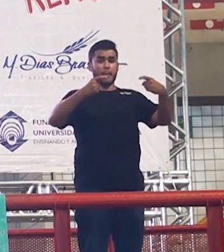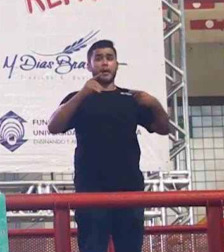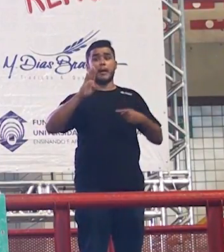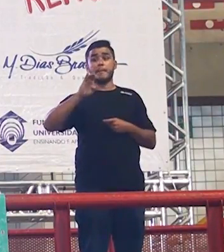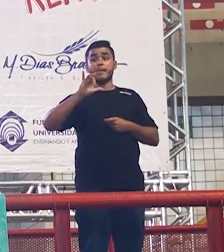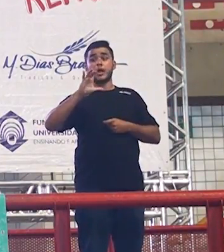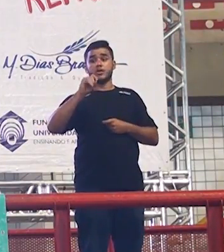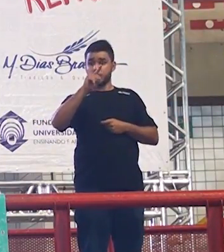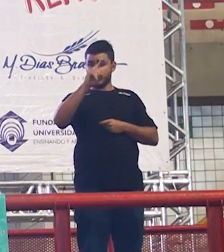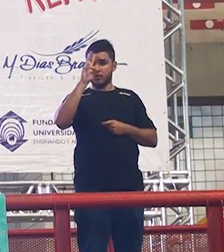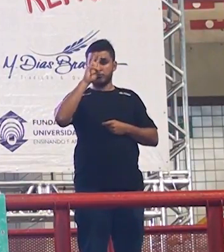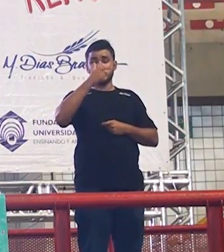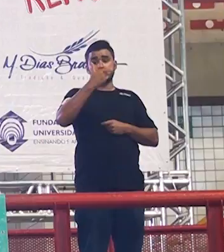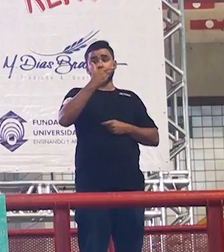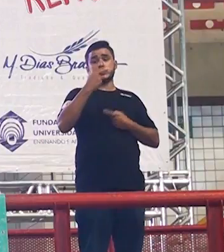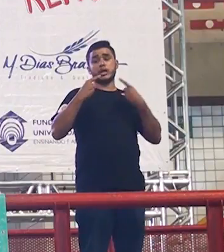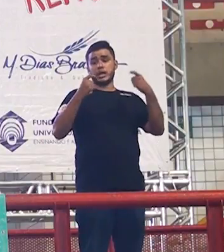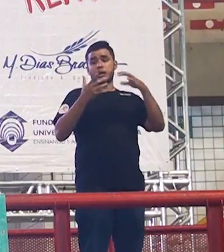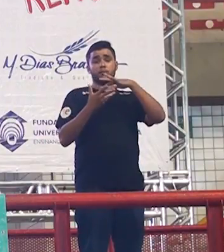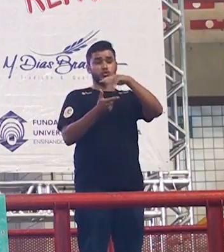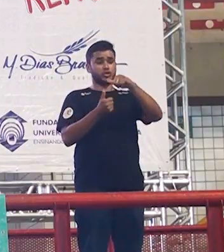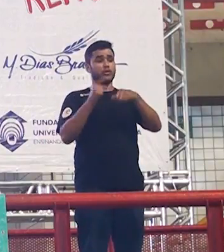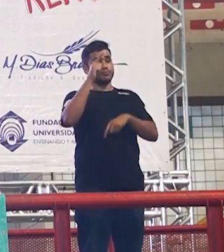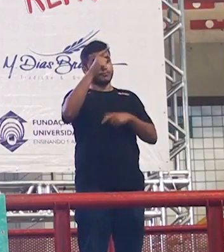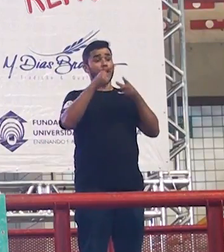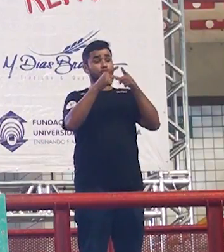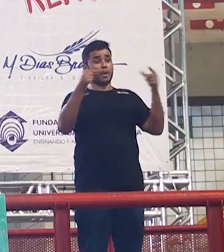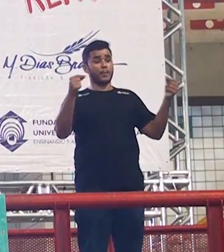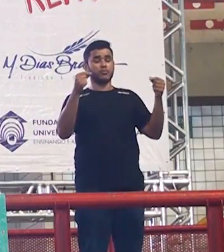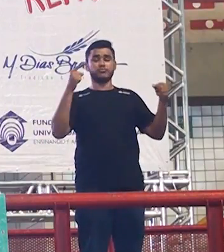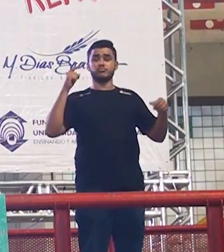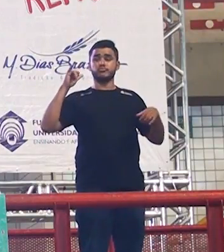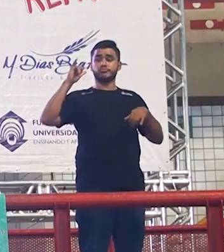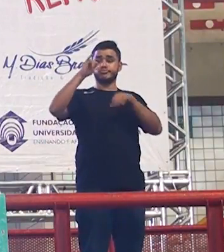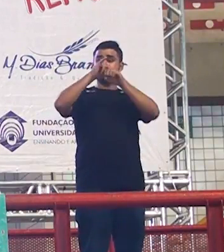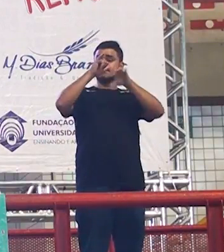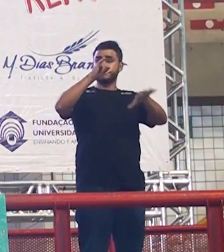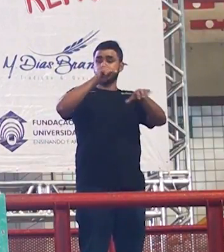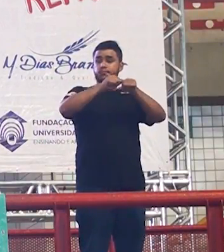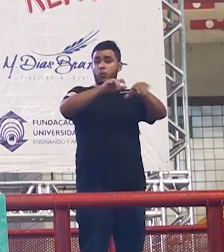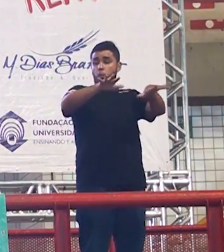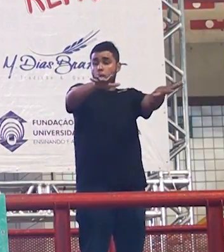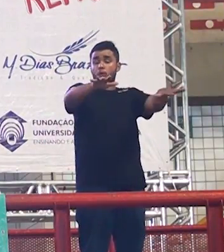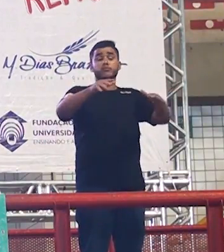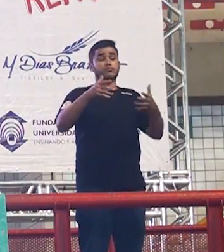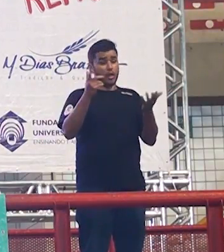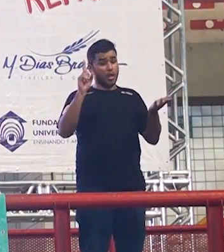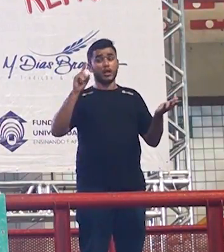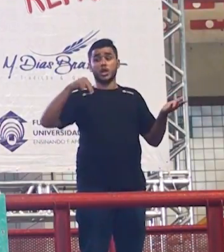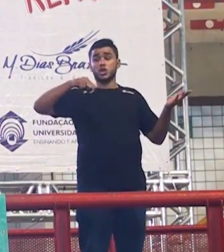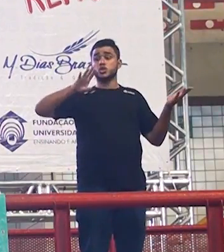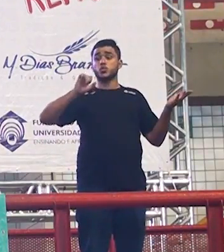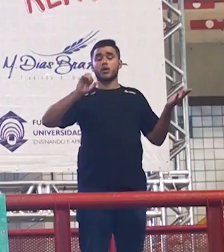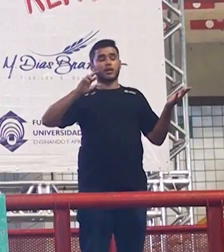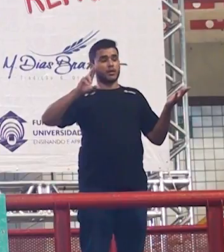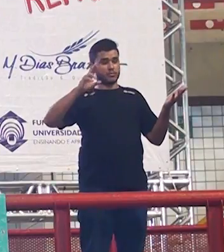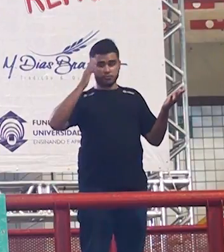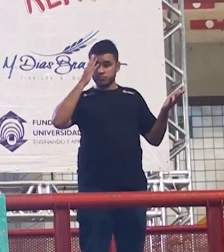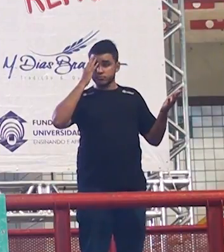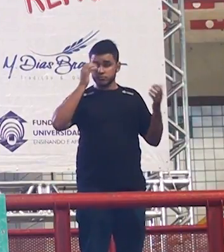como foi no caso da Segunda Guerra Mundial. Companheiros, alguma dúvida sobre energia